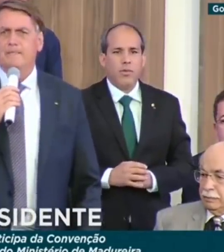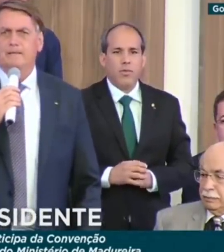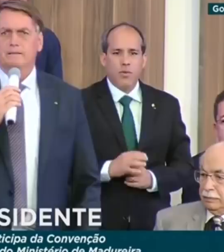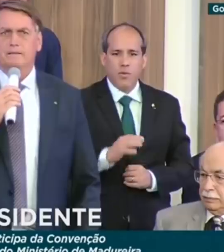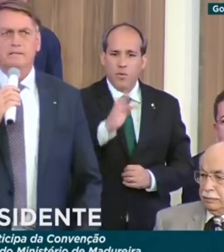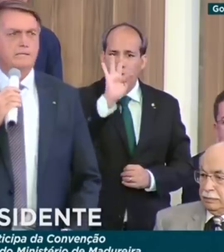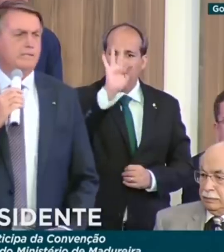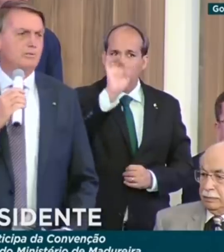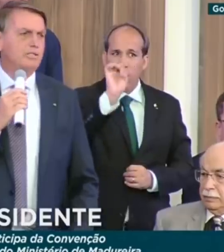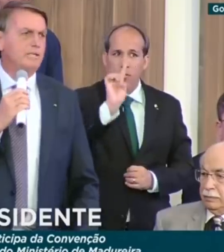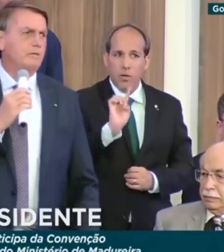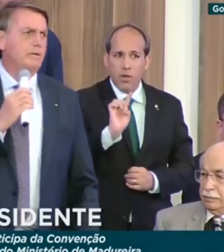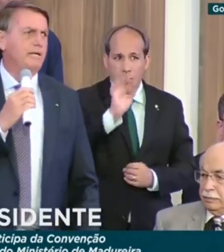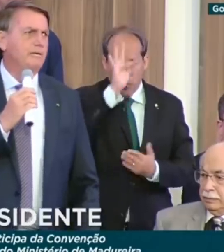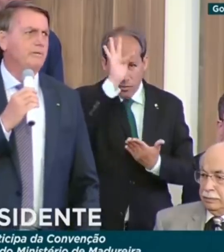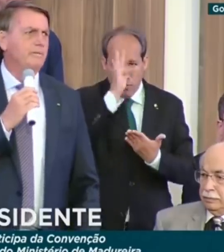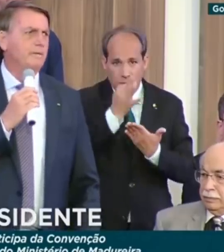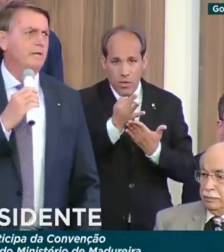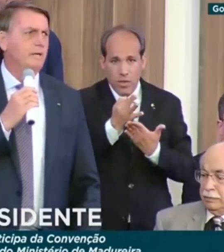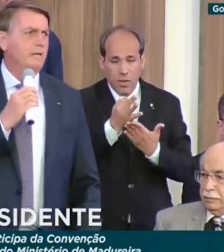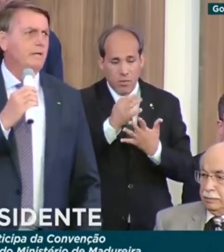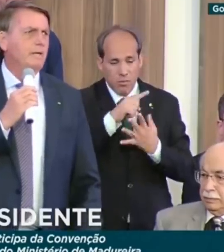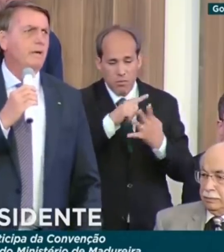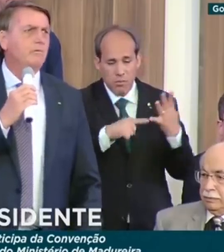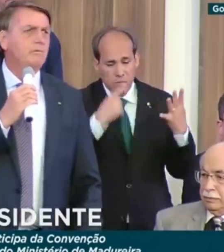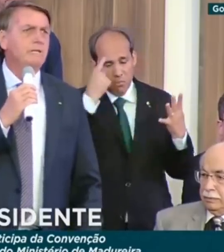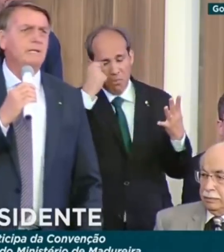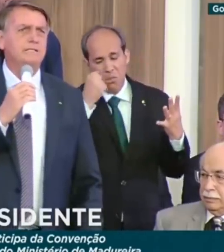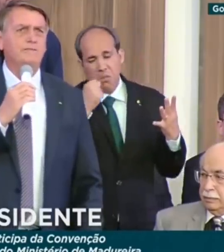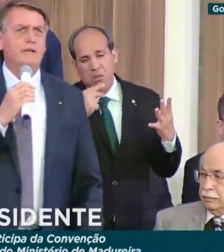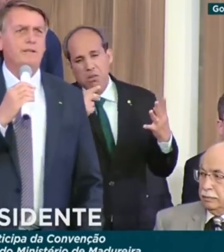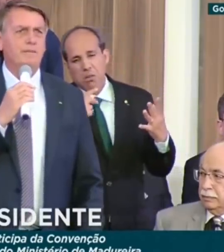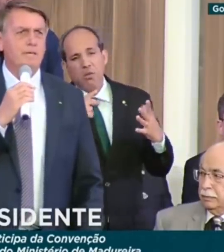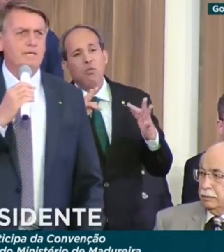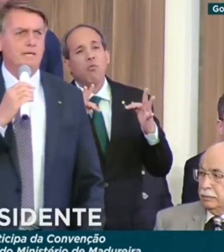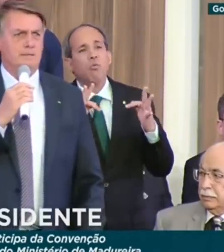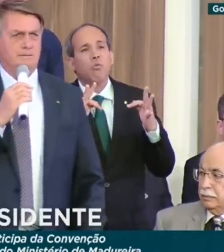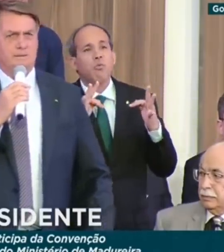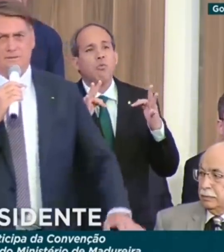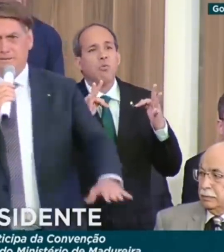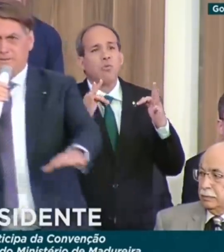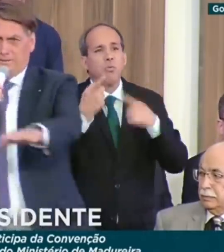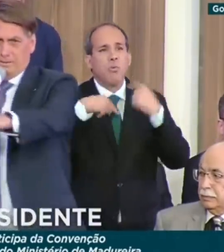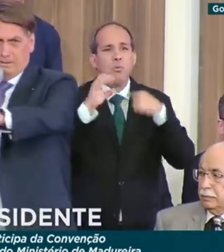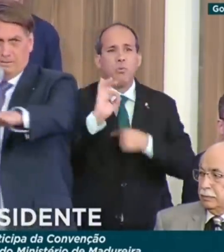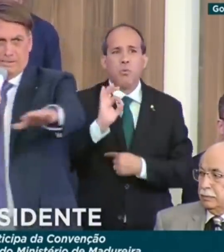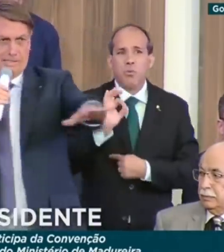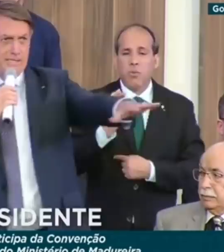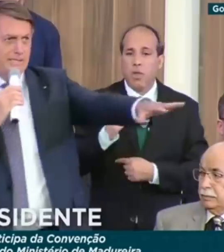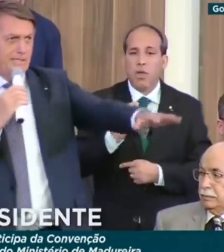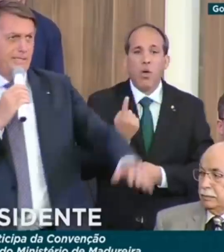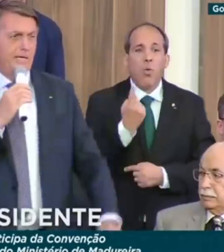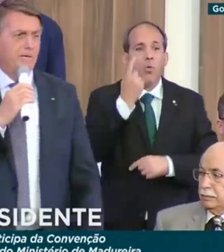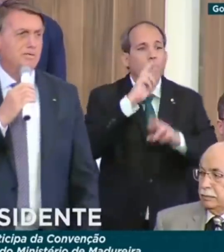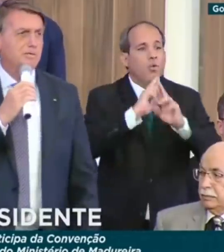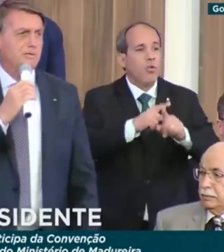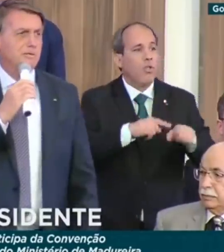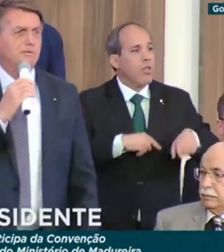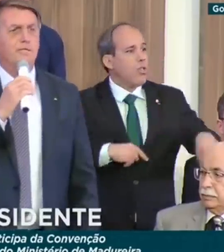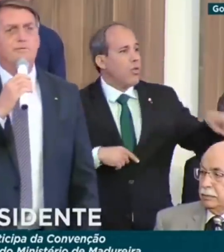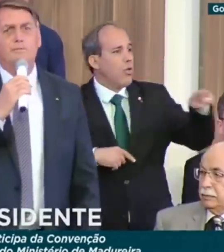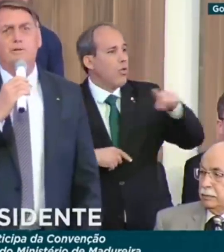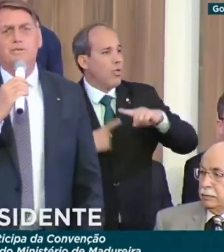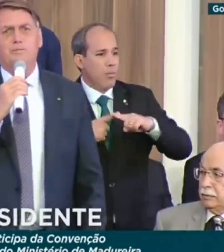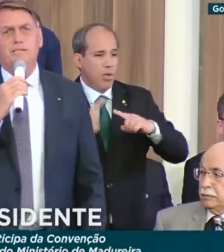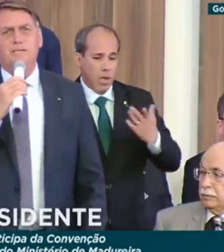fé, a gente não chega a lugar nenhum. A única diferença minha e de vocês aqui é que eu estou